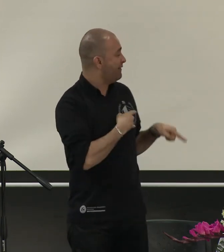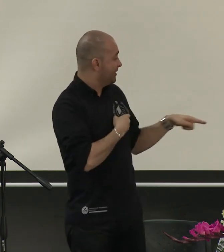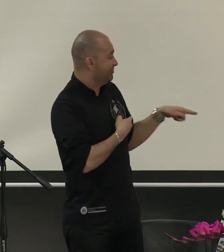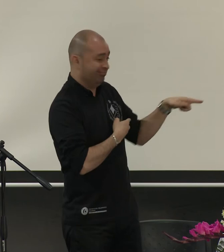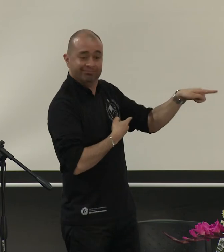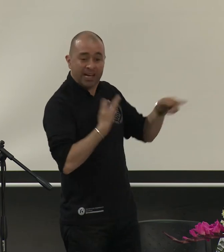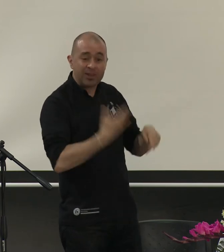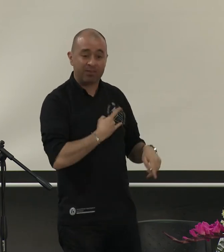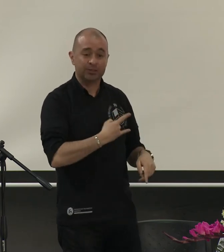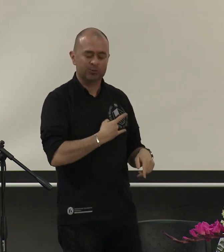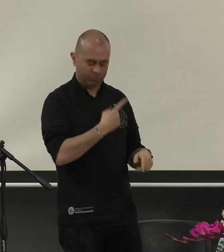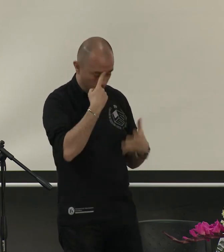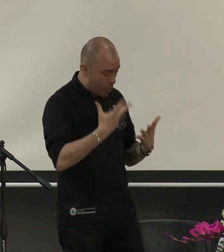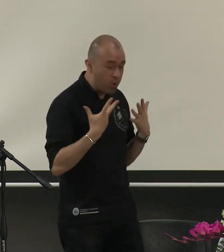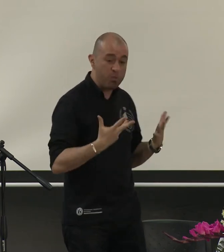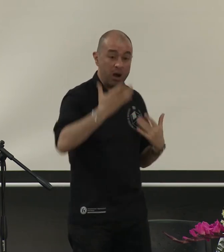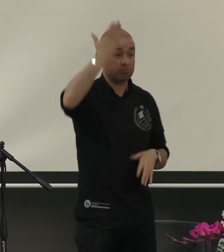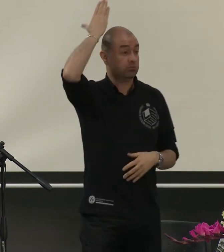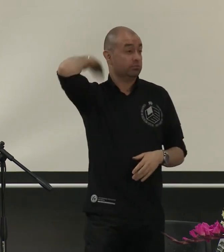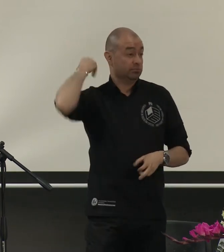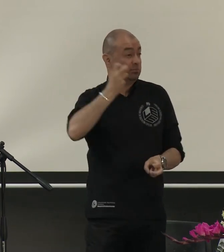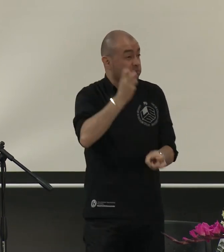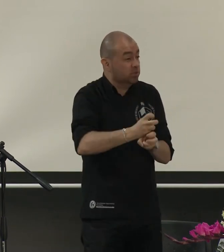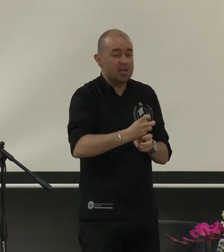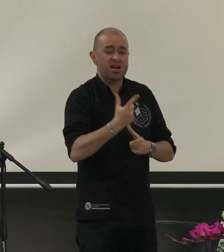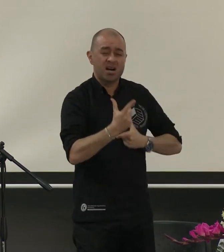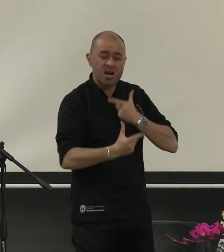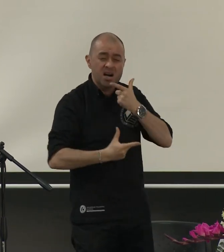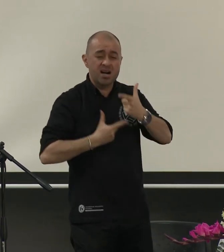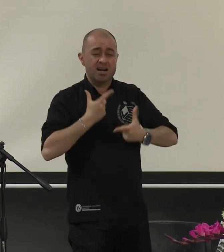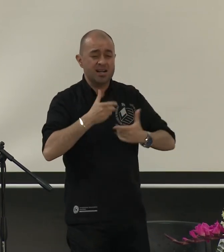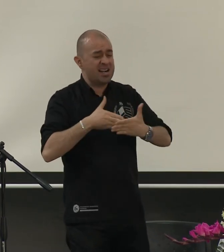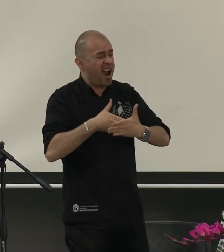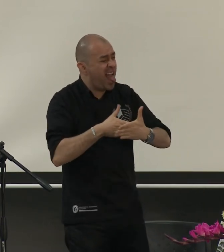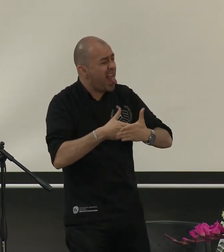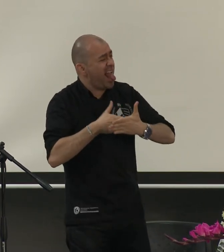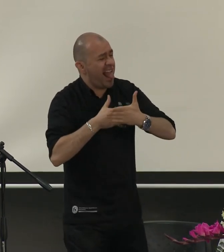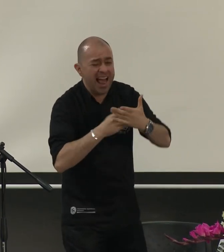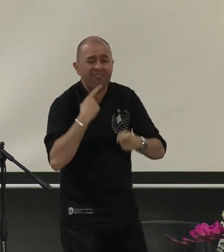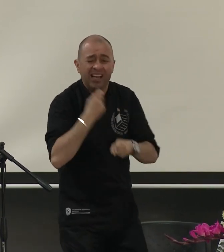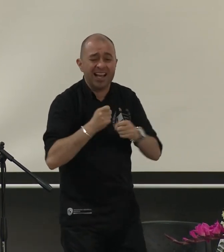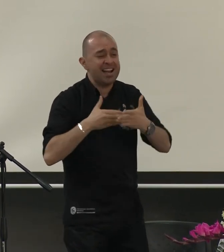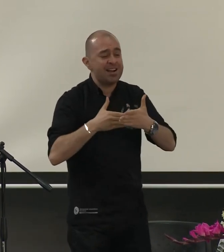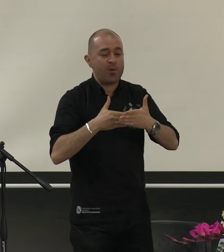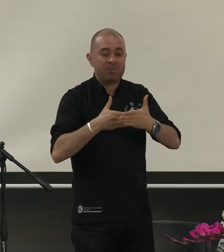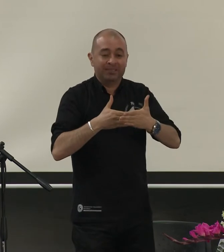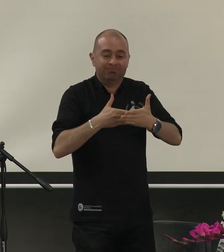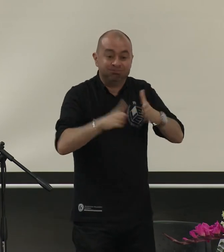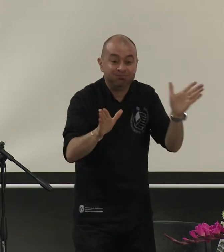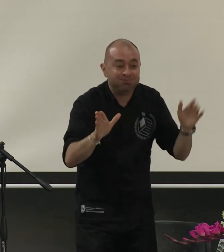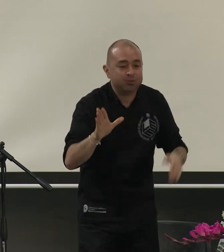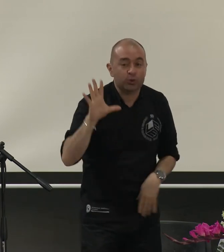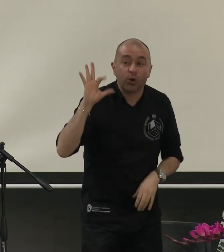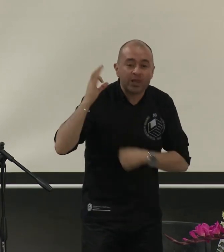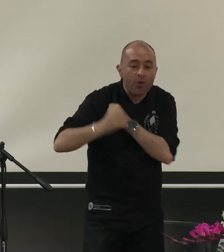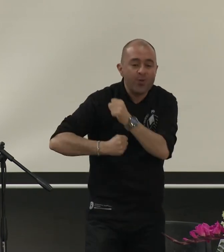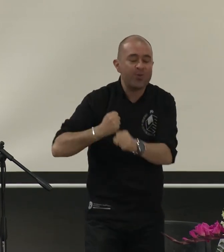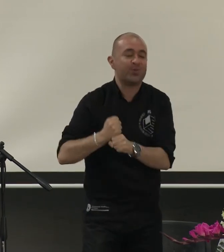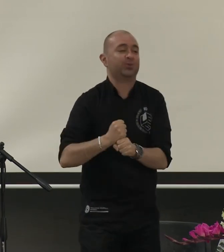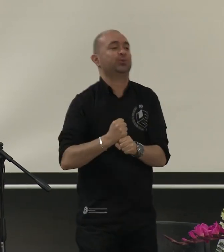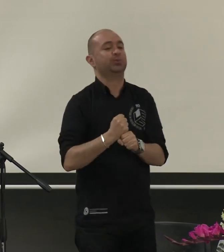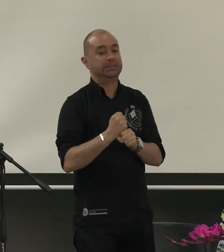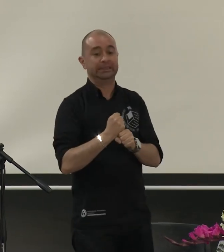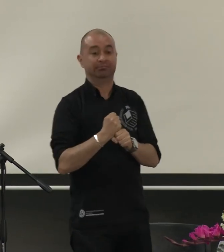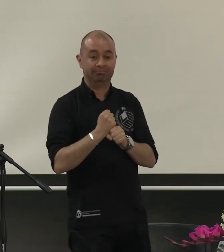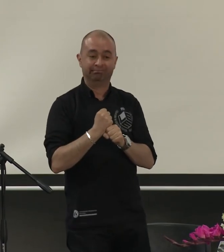profesores hacia el momento ha sido un esfuerzo de la universidad del programa de abrir otros